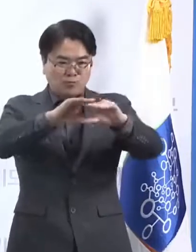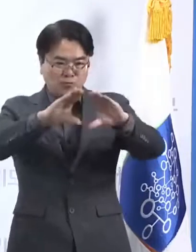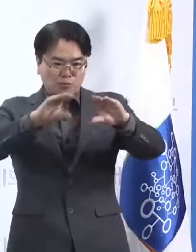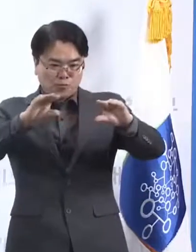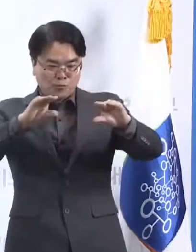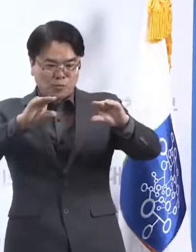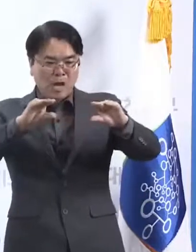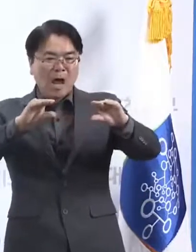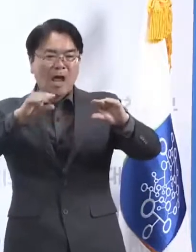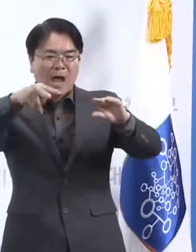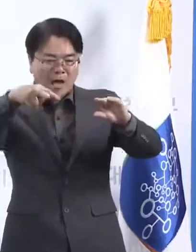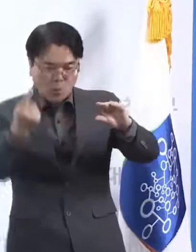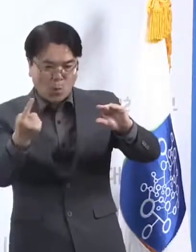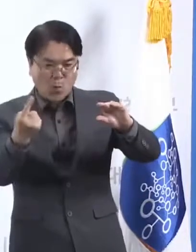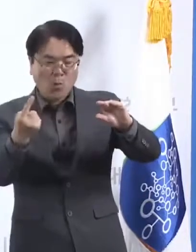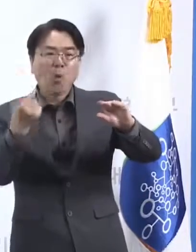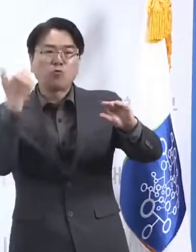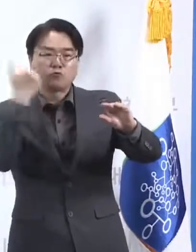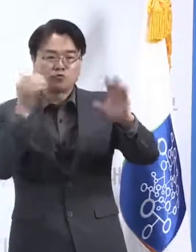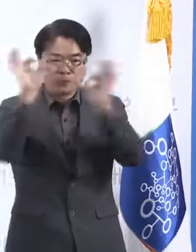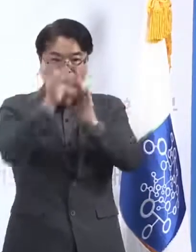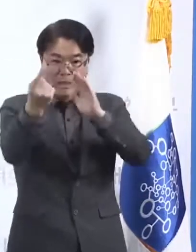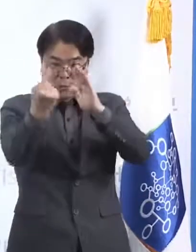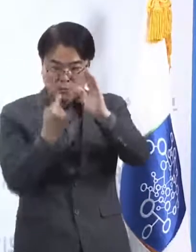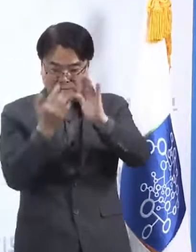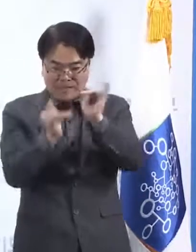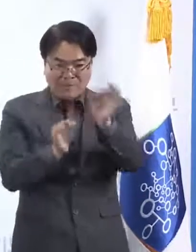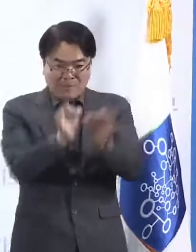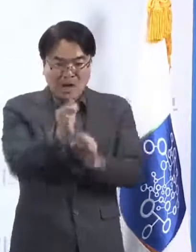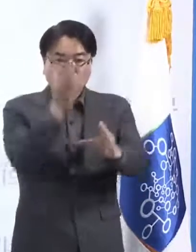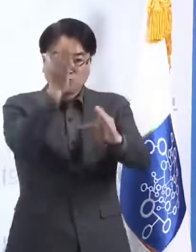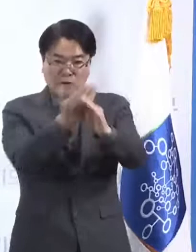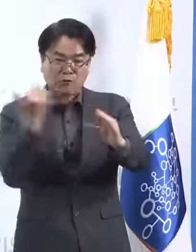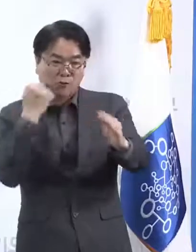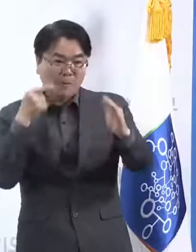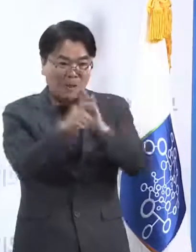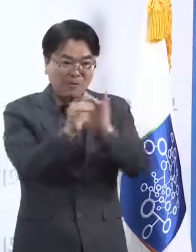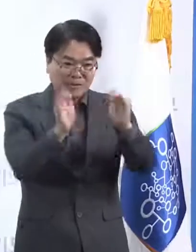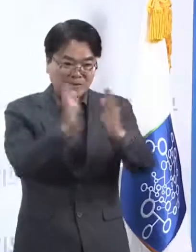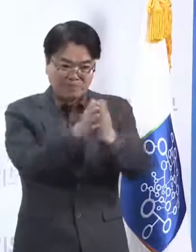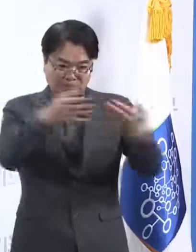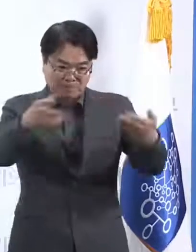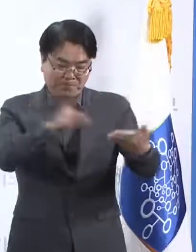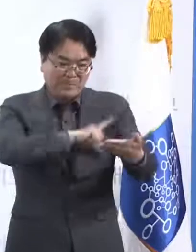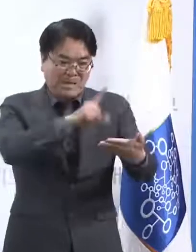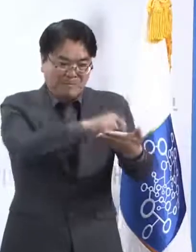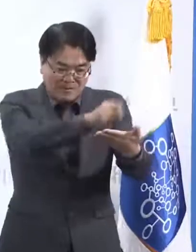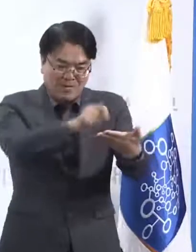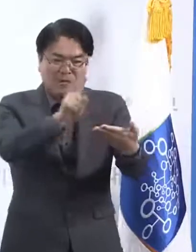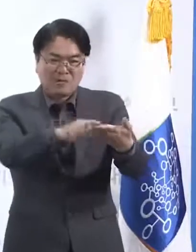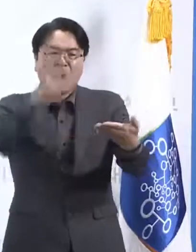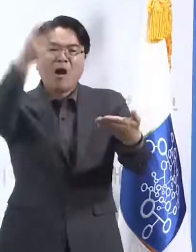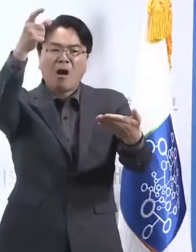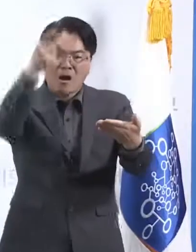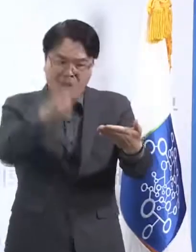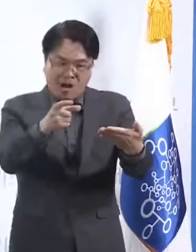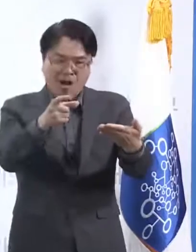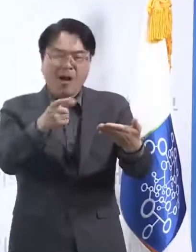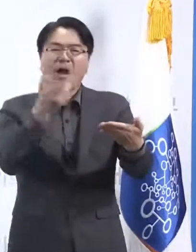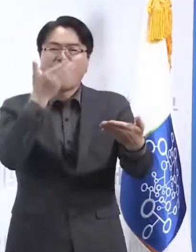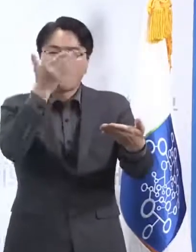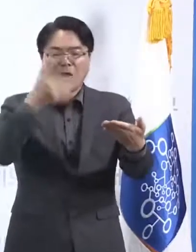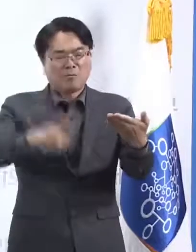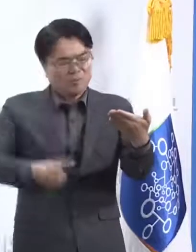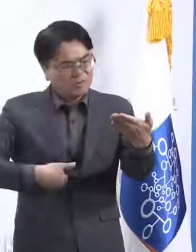실제 출입자들의 실명과 실제 연락처들을 작성하도록 하는 방침으로 아마 방침을 강화하게 되지